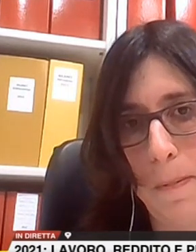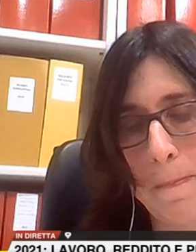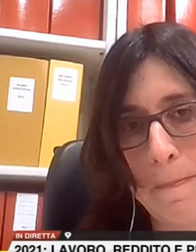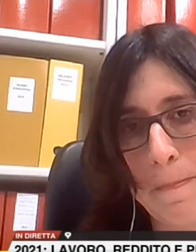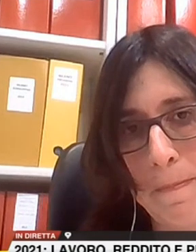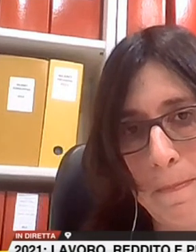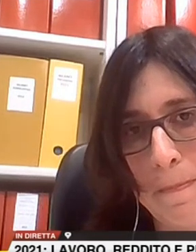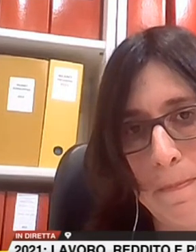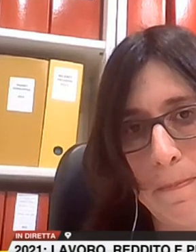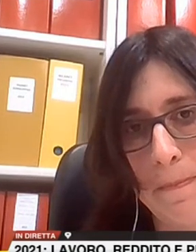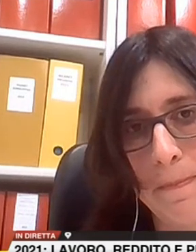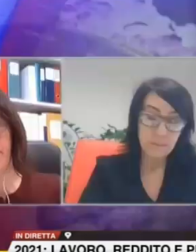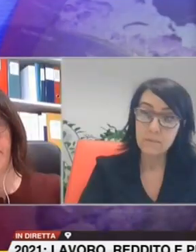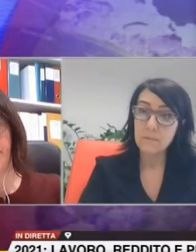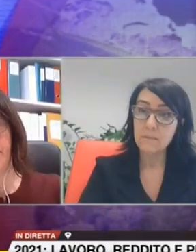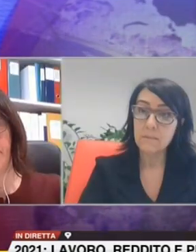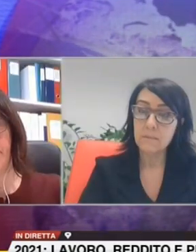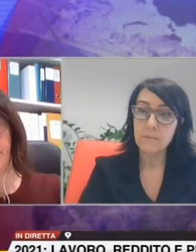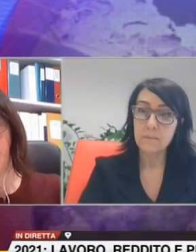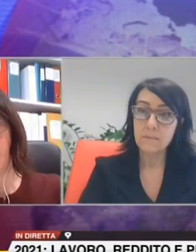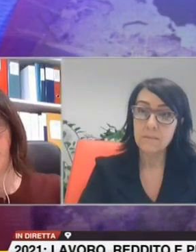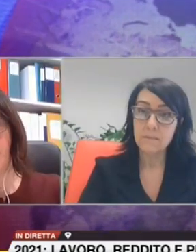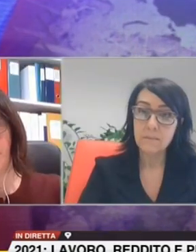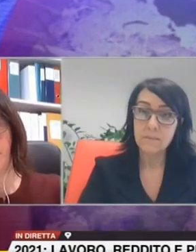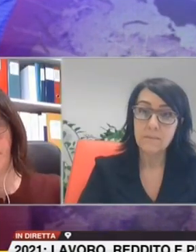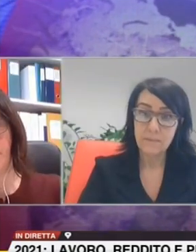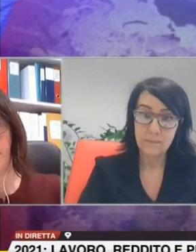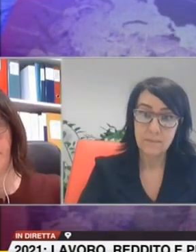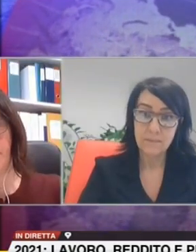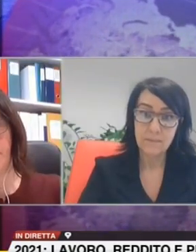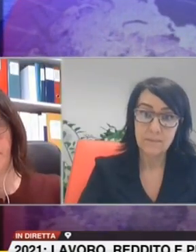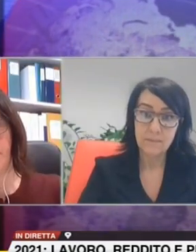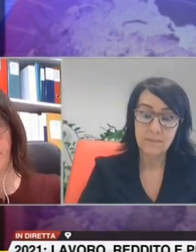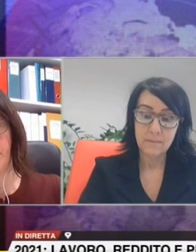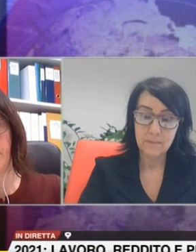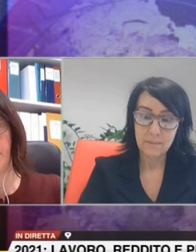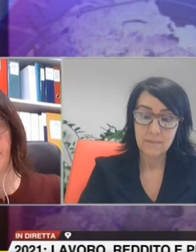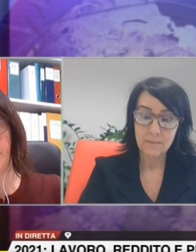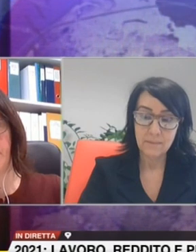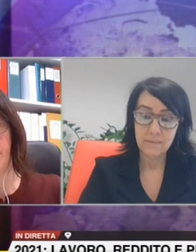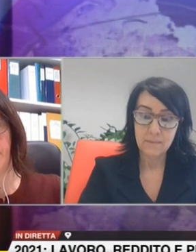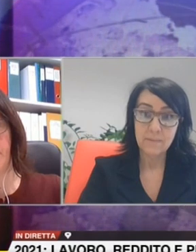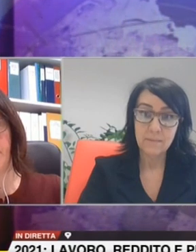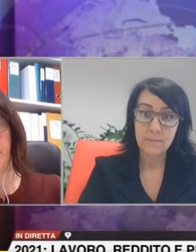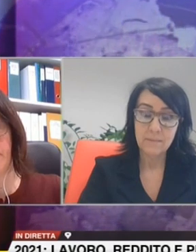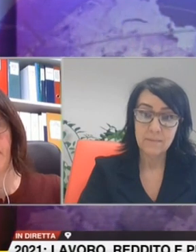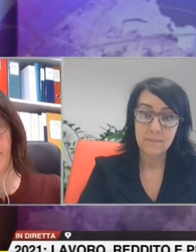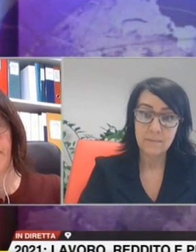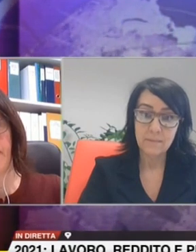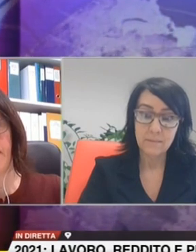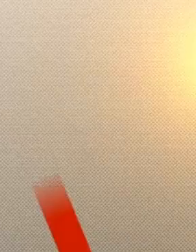2021. Ci dovrebbe essere solo la pubblicità. Ci fermiamo un attimo e poi torniamo in studio.